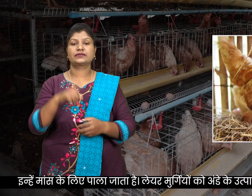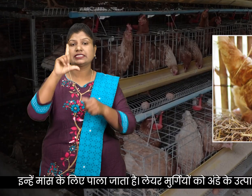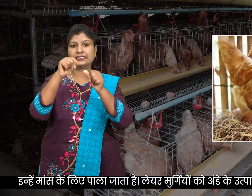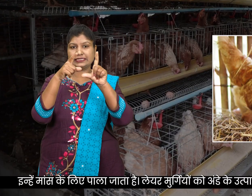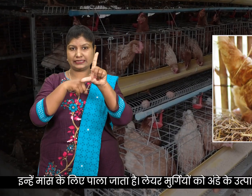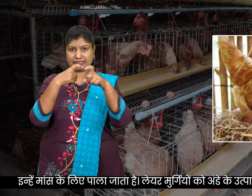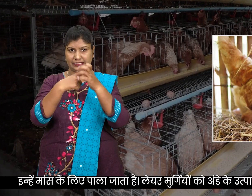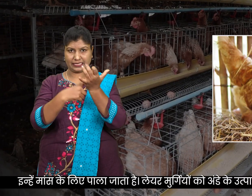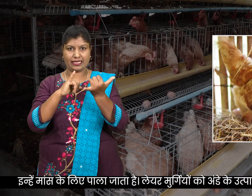है।